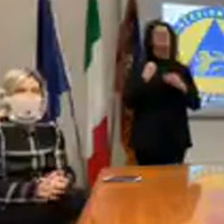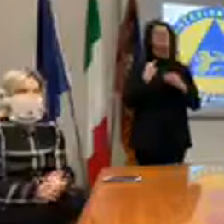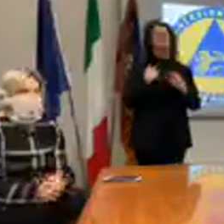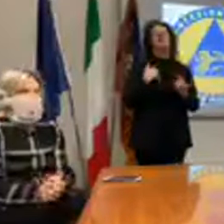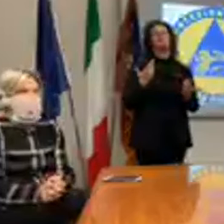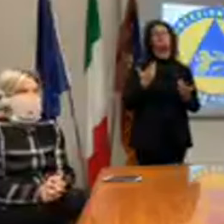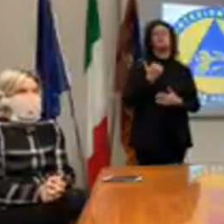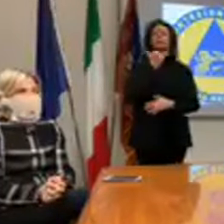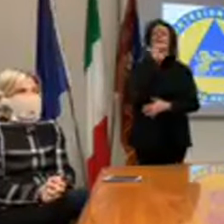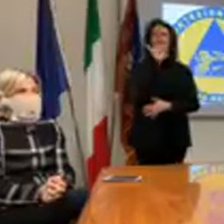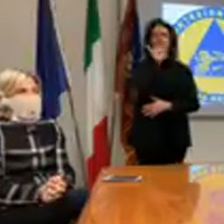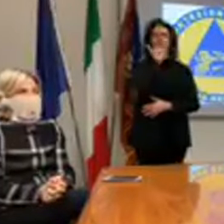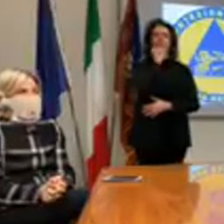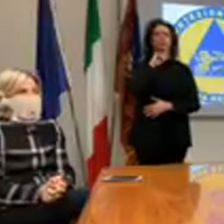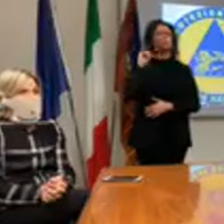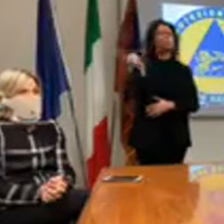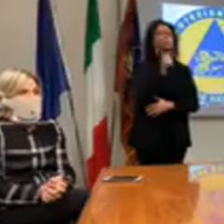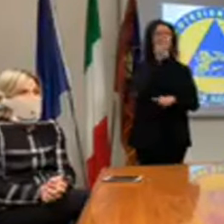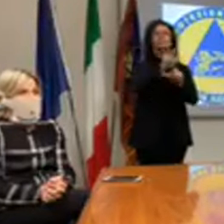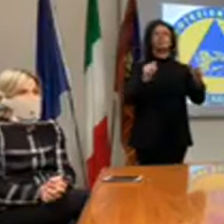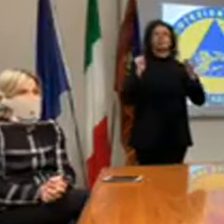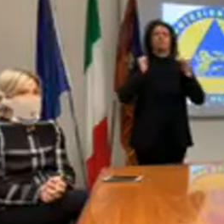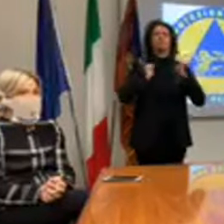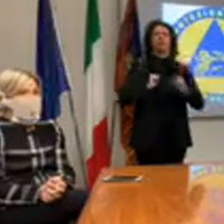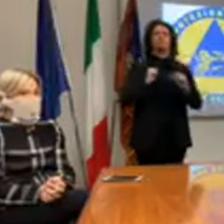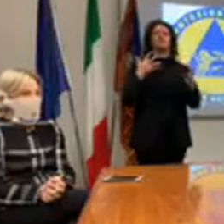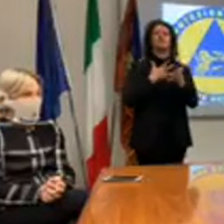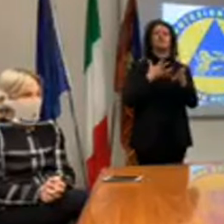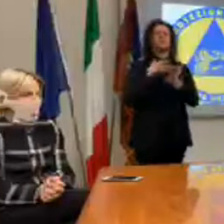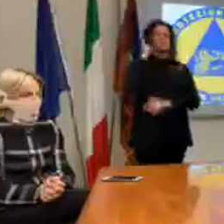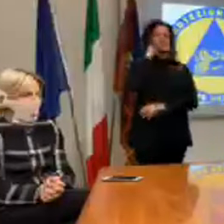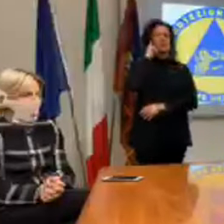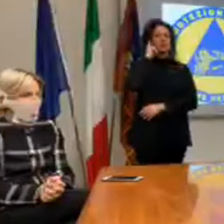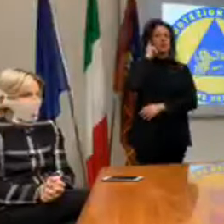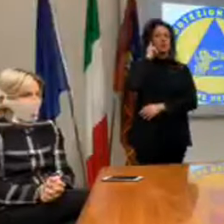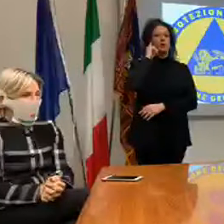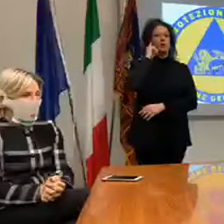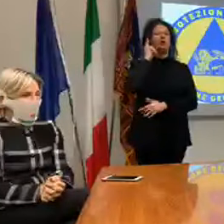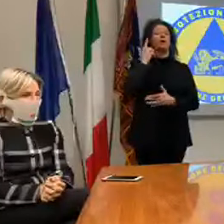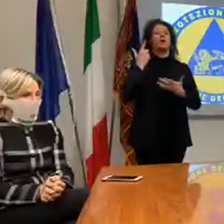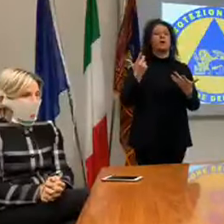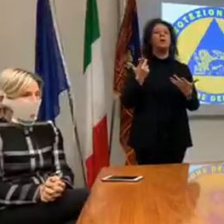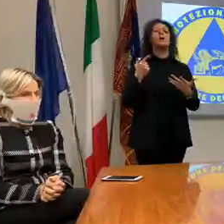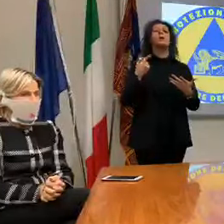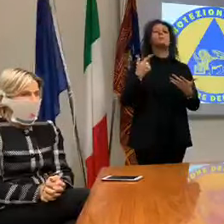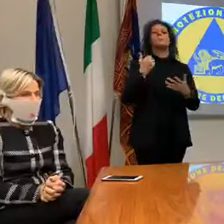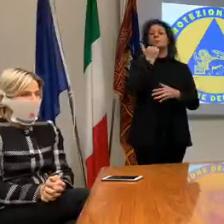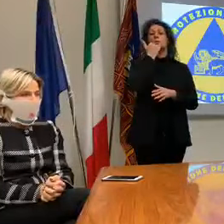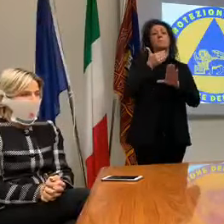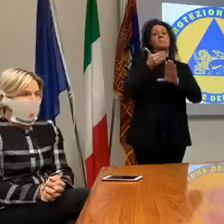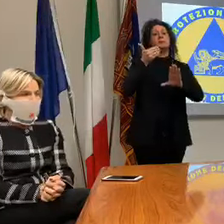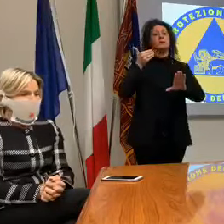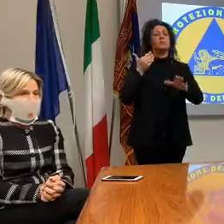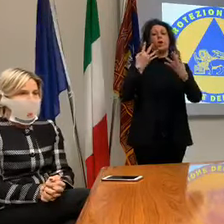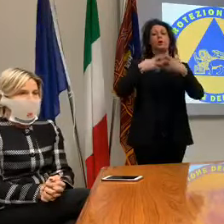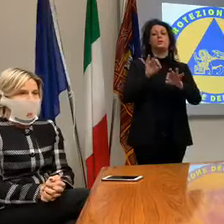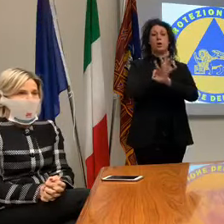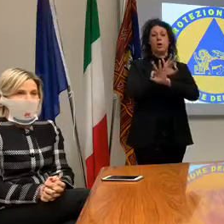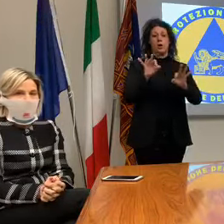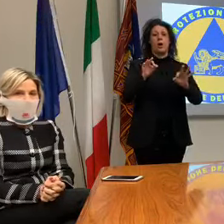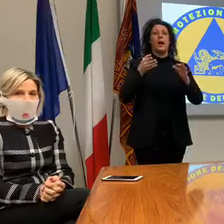che hanno difficoltà uditive, mi scuso ma non siamo riusciti a organizzarlo. Adesso in questa fase emergenziale vedremo di fare in modo che